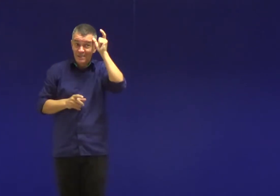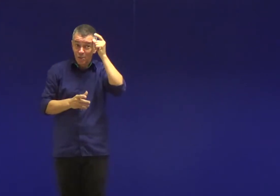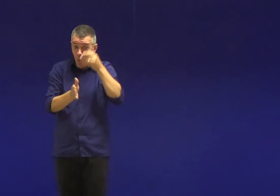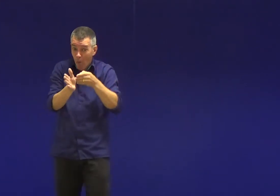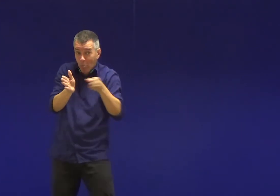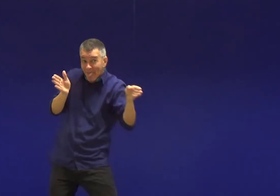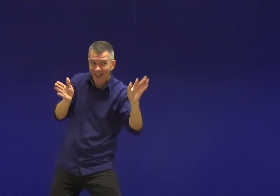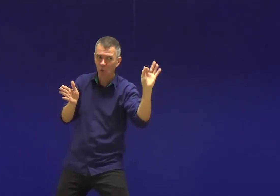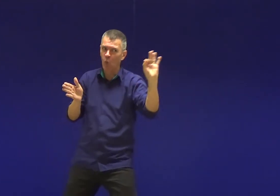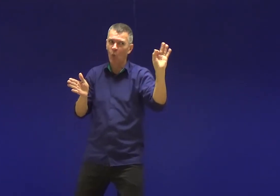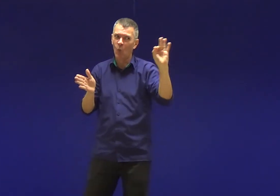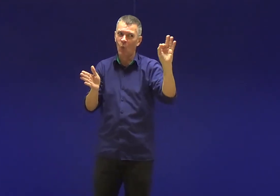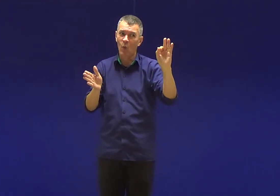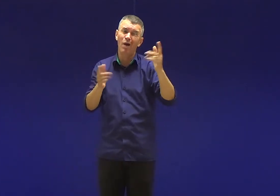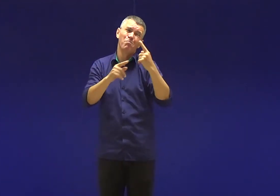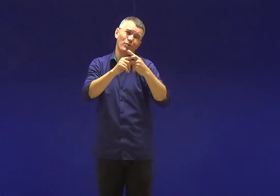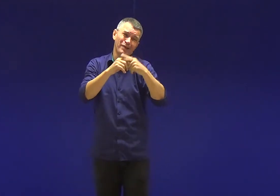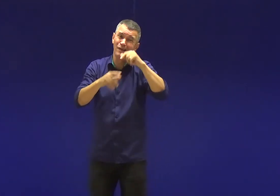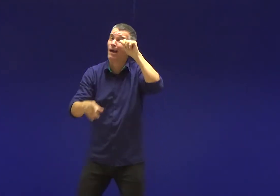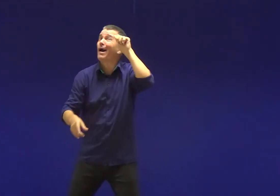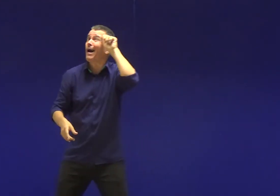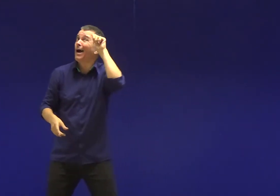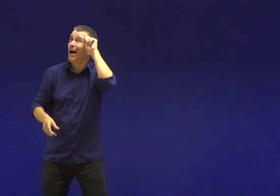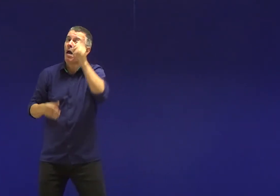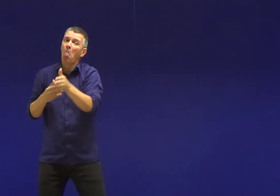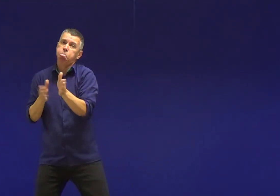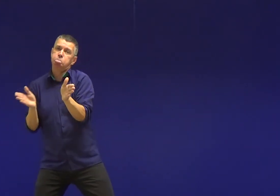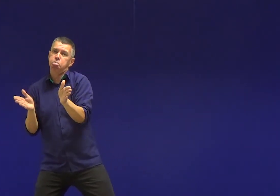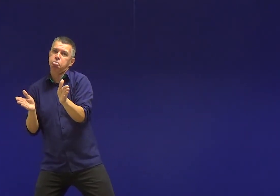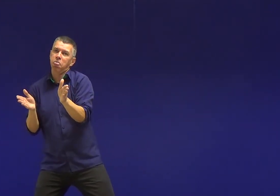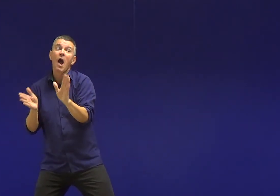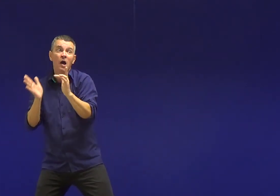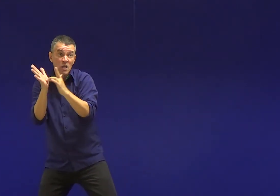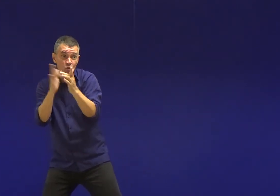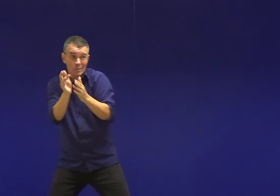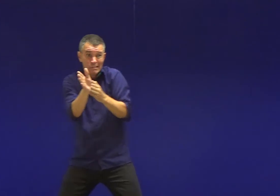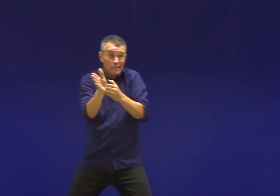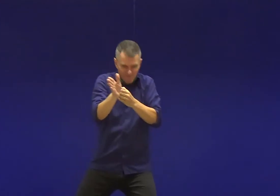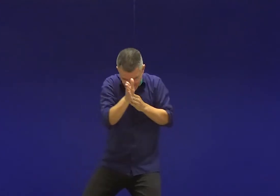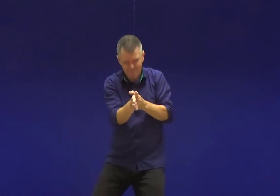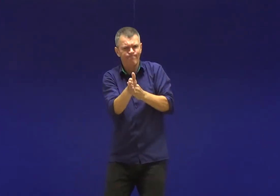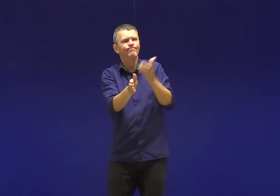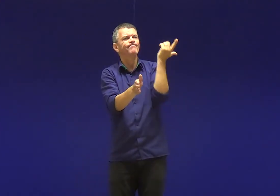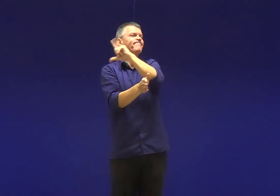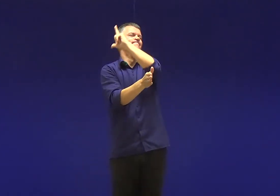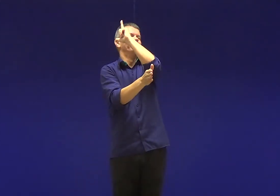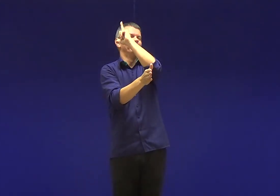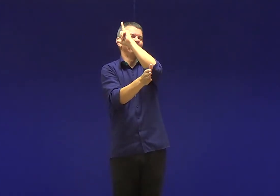Ele venceu a tentação. Jesus não teve pecado nenhum. Adão e Eva sim, mas Jesus não.